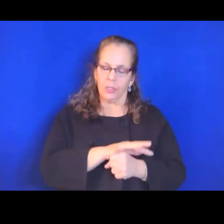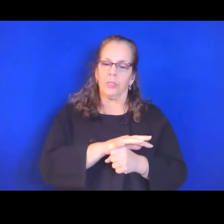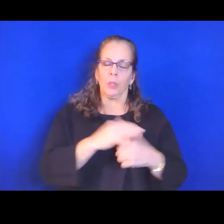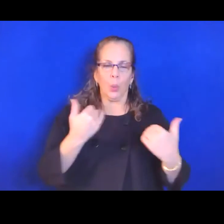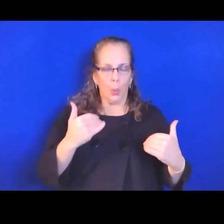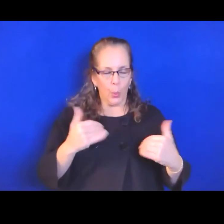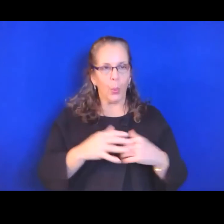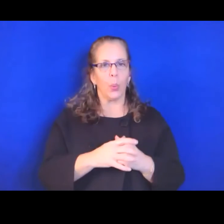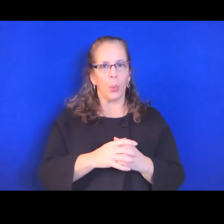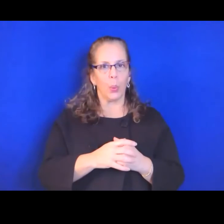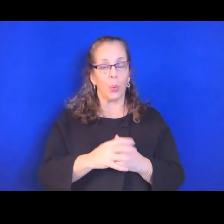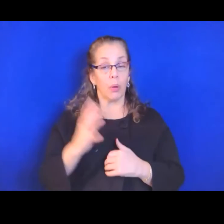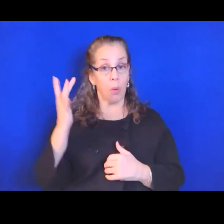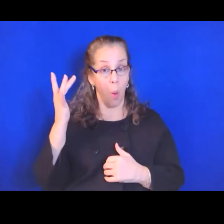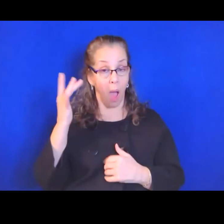的